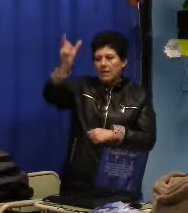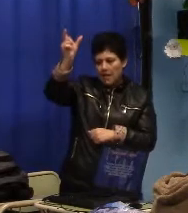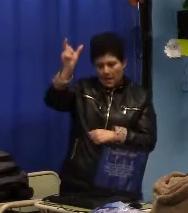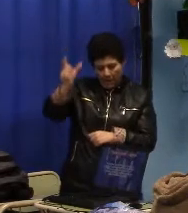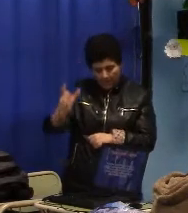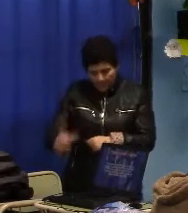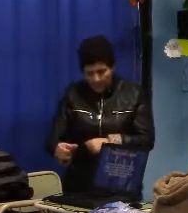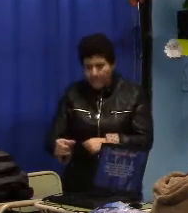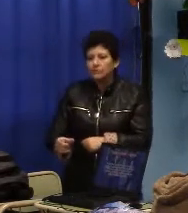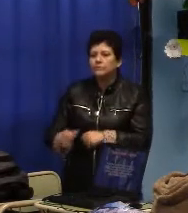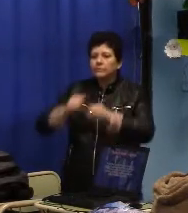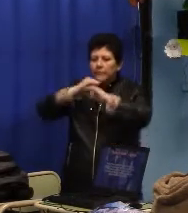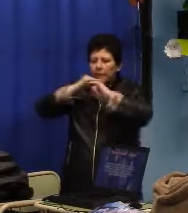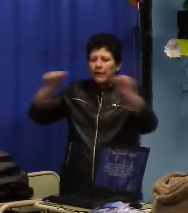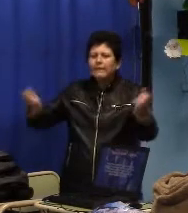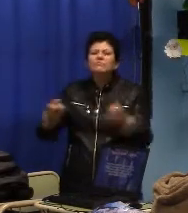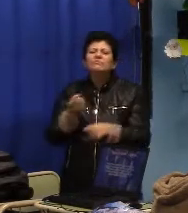mundo,